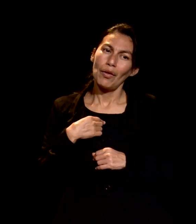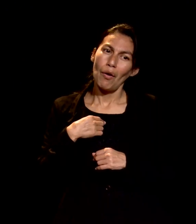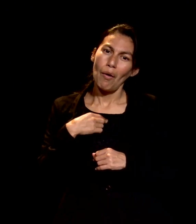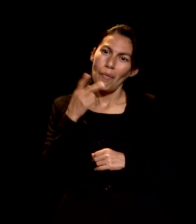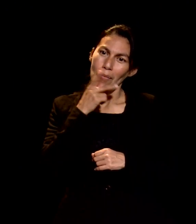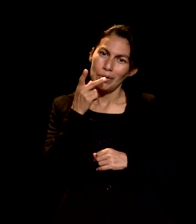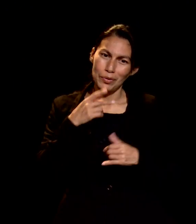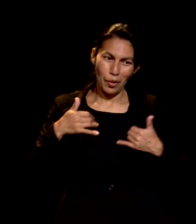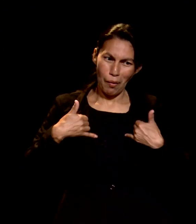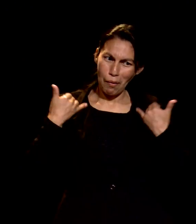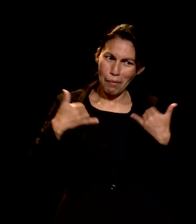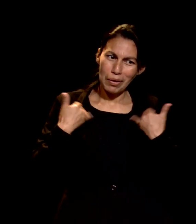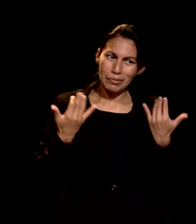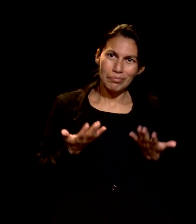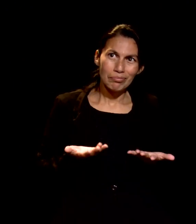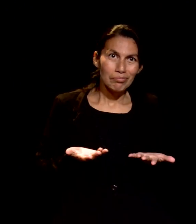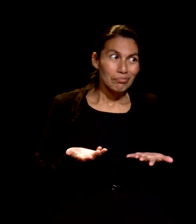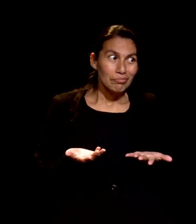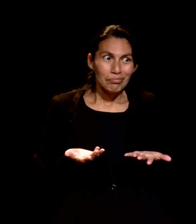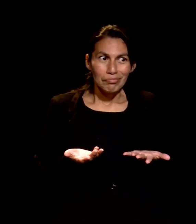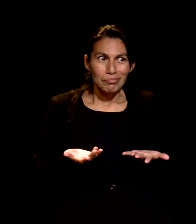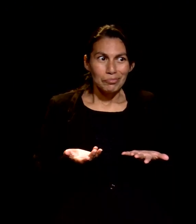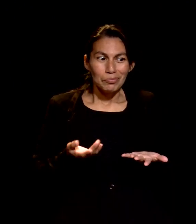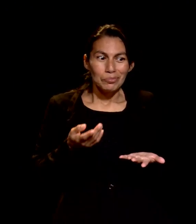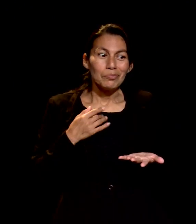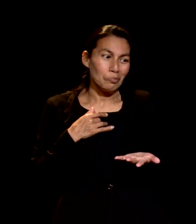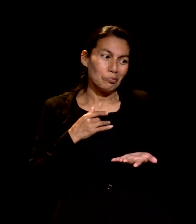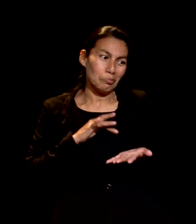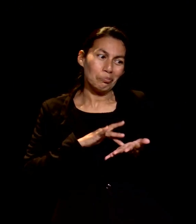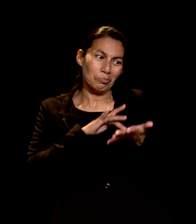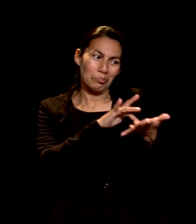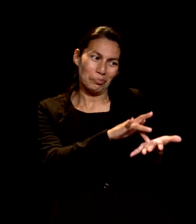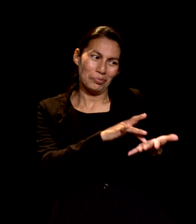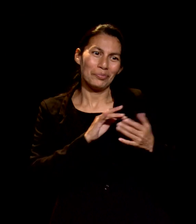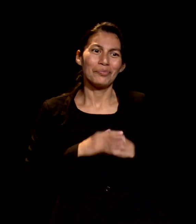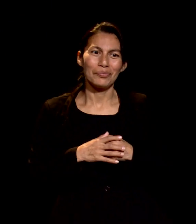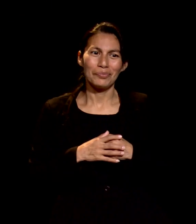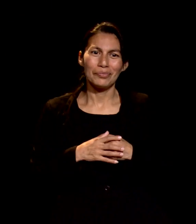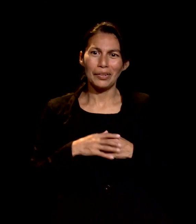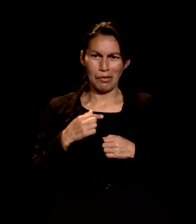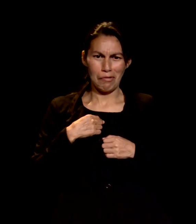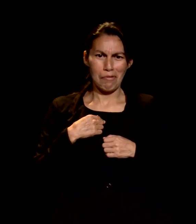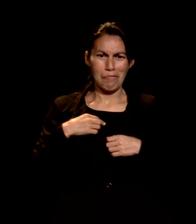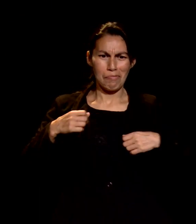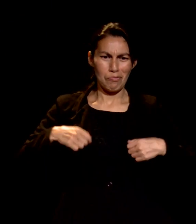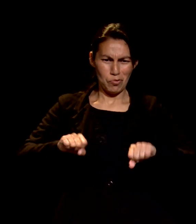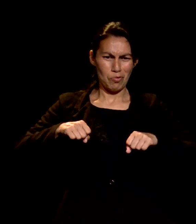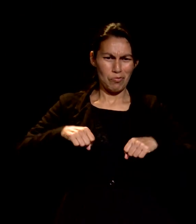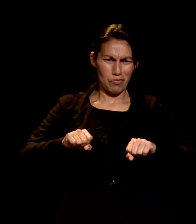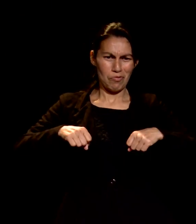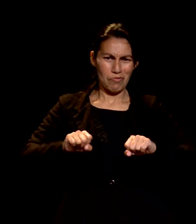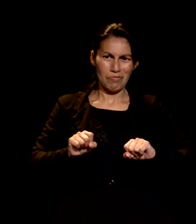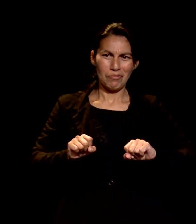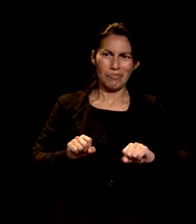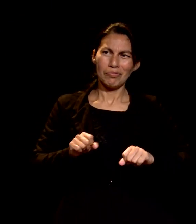yo como buen pastor joven dije pues mi feligres tengo que apoyarlo y como también tenía mi moto